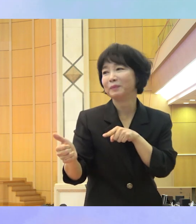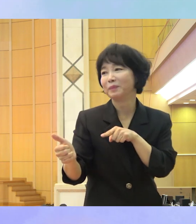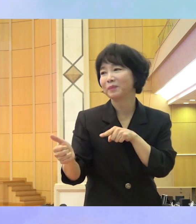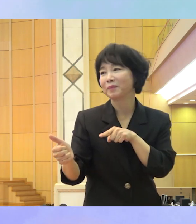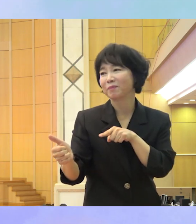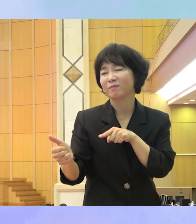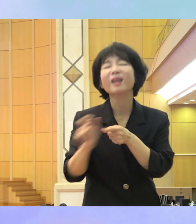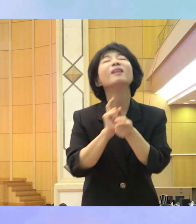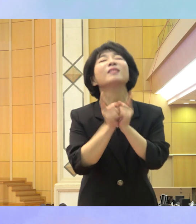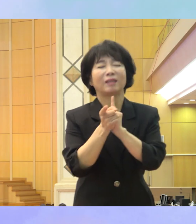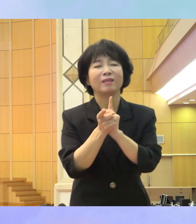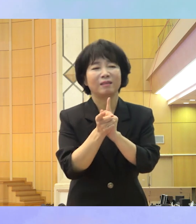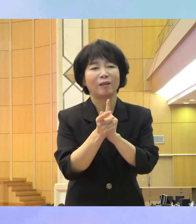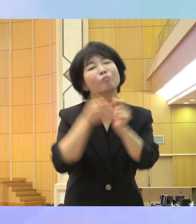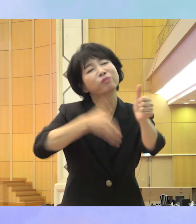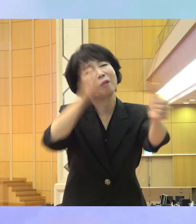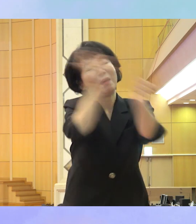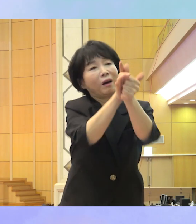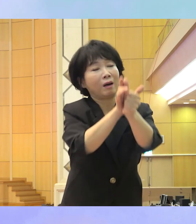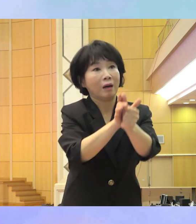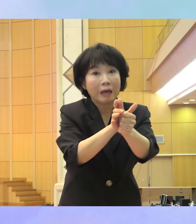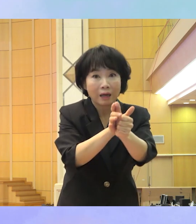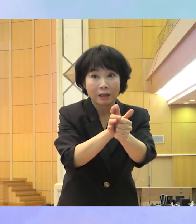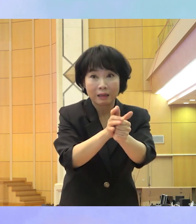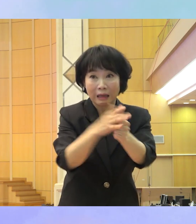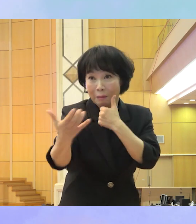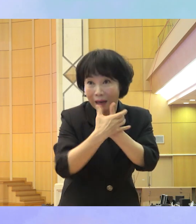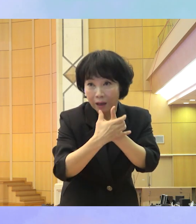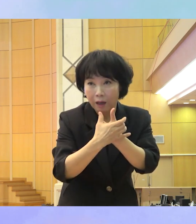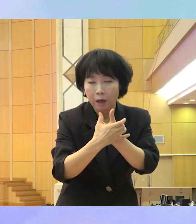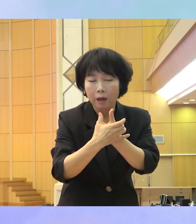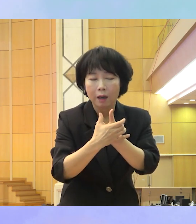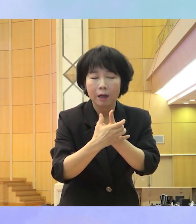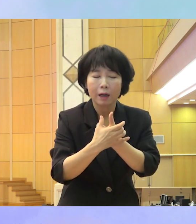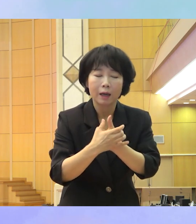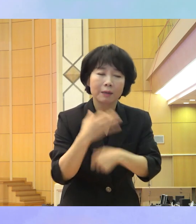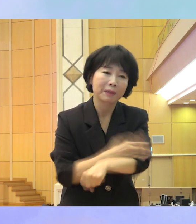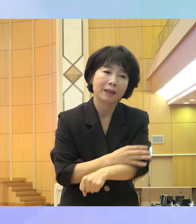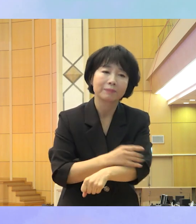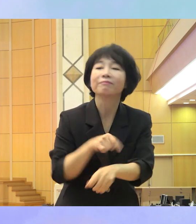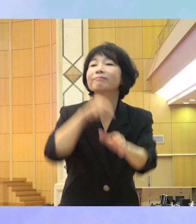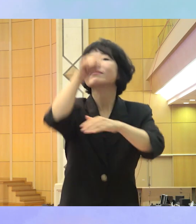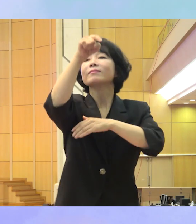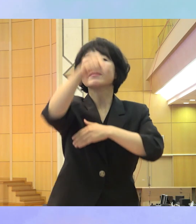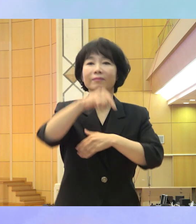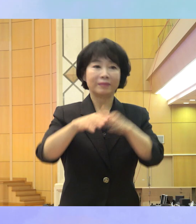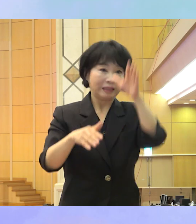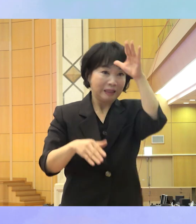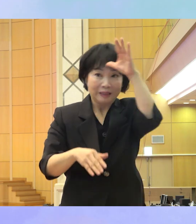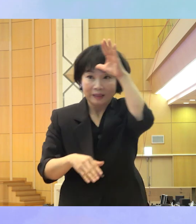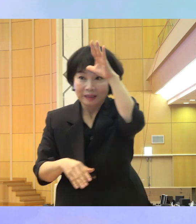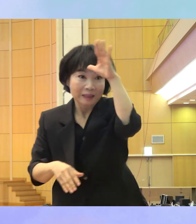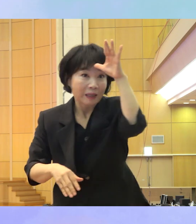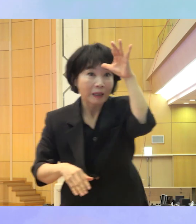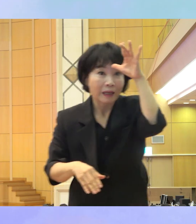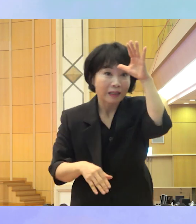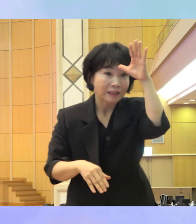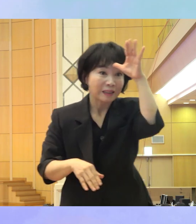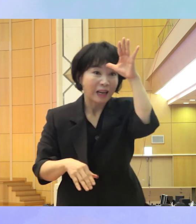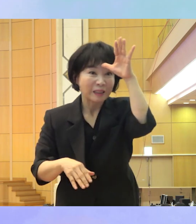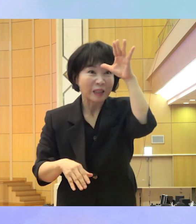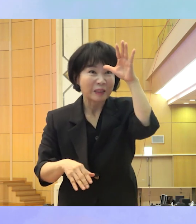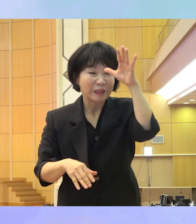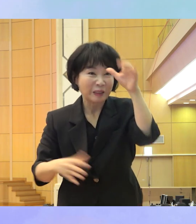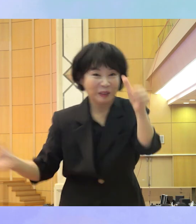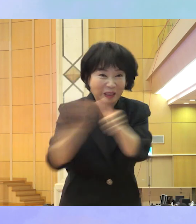그래 삼촌이 잡아달라고. 그래서 제가 가서 닭을 잡아줬어요. 닭을 잡아줬는데 대부분